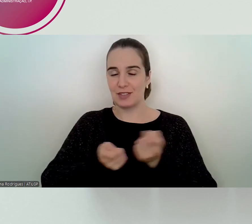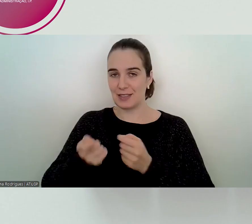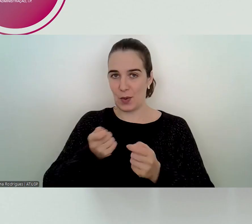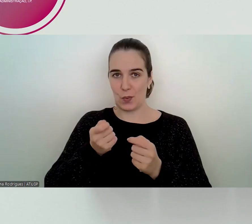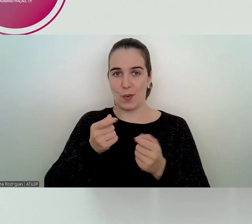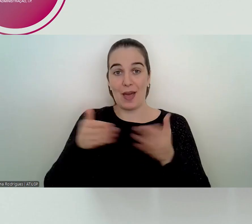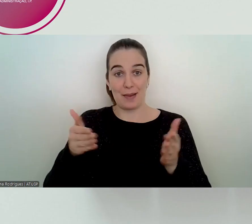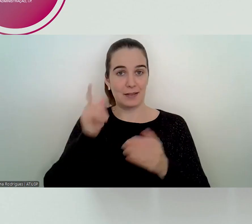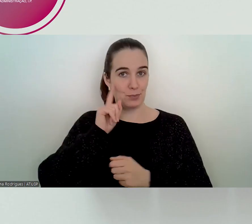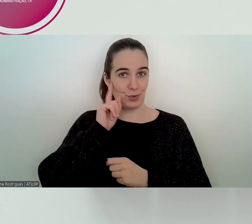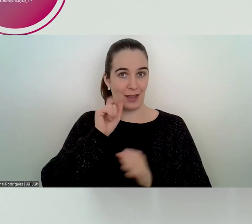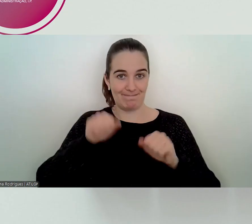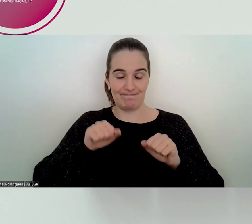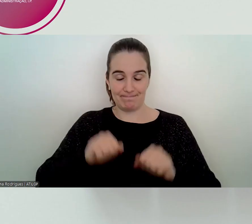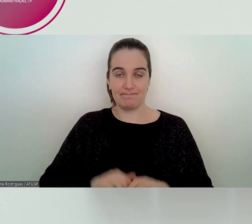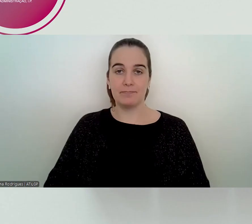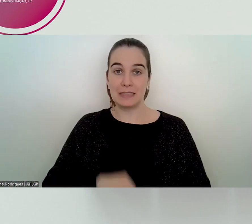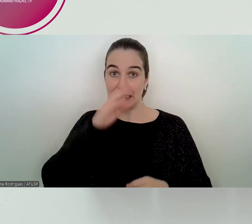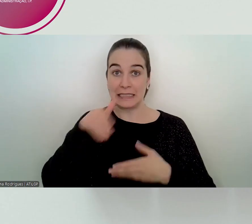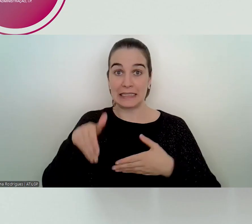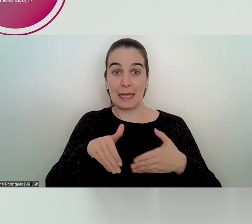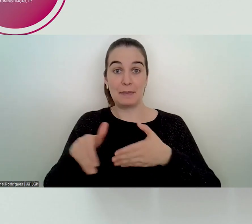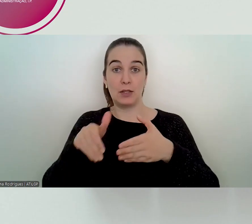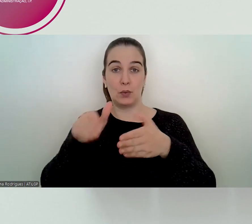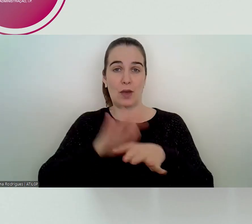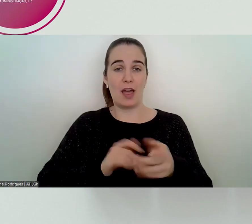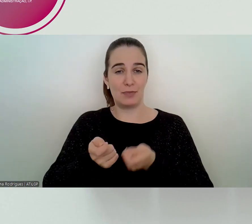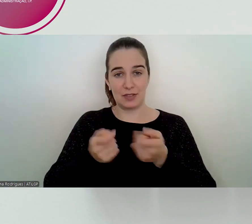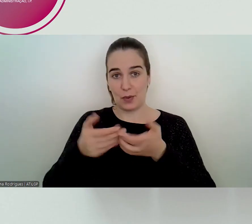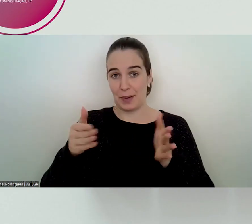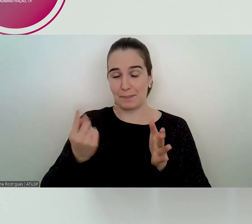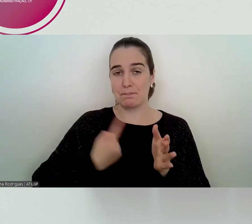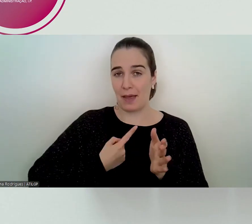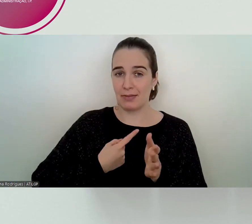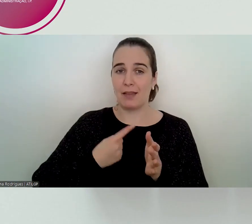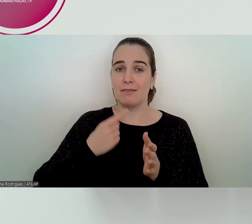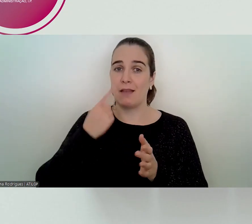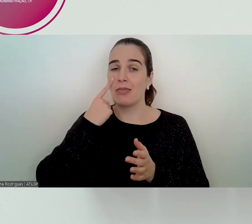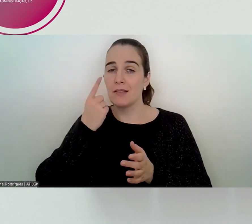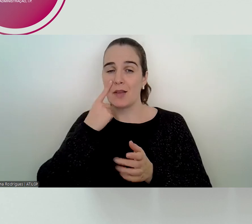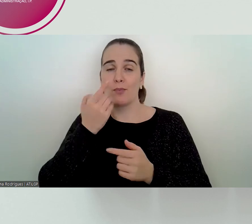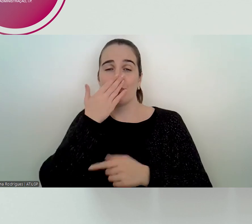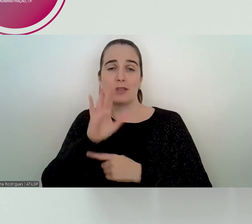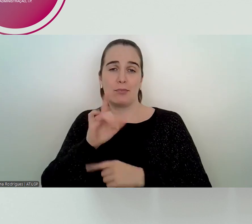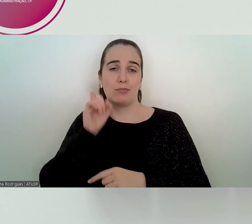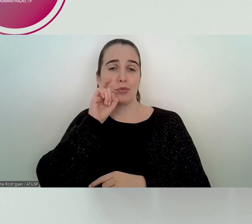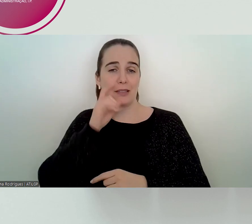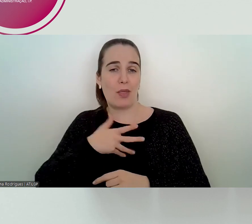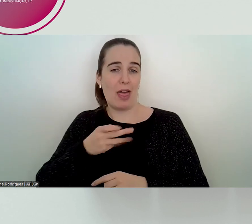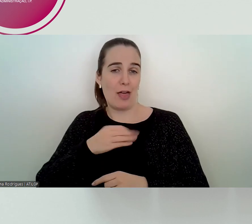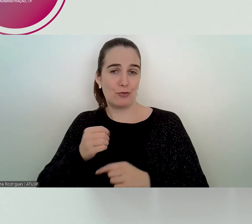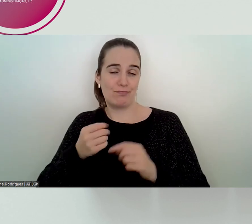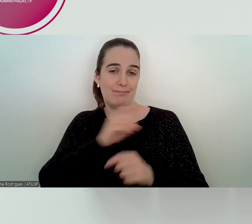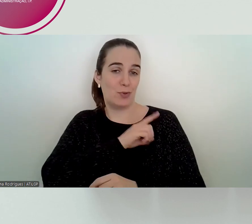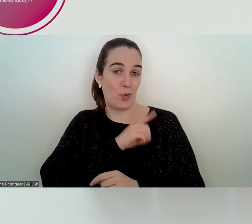nuclear. A prática do seu caminho exige equilíbrio, por exemplo, com a proteção de dados pessoais, que é exatamente o